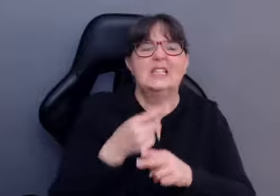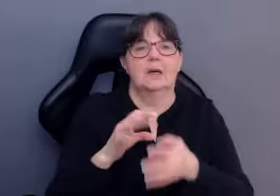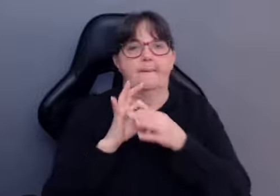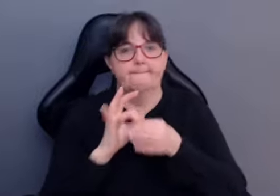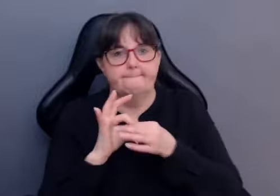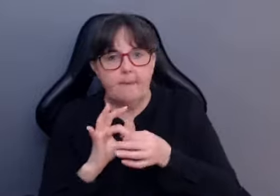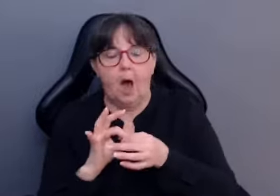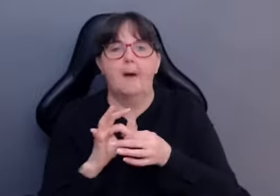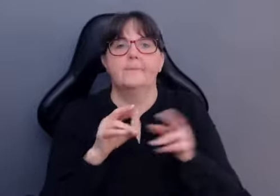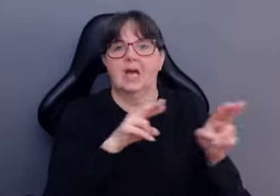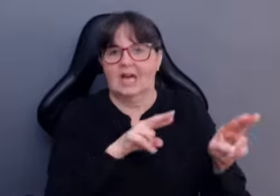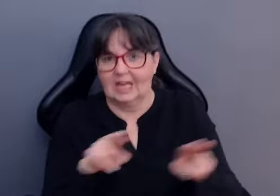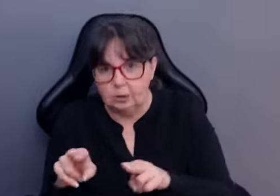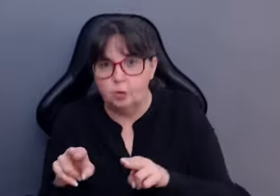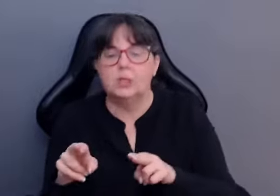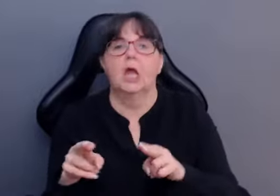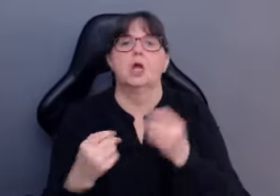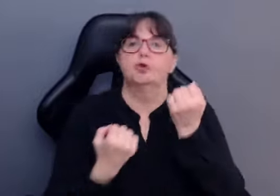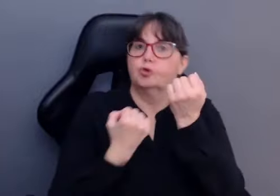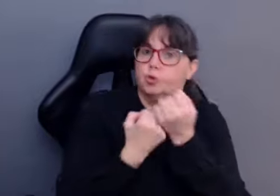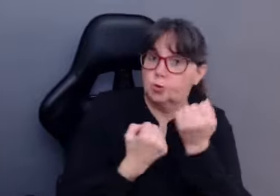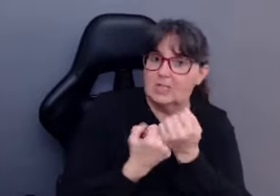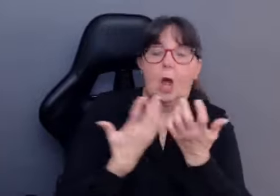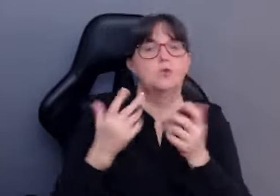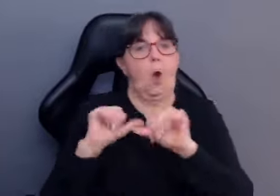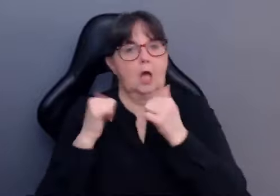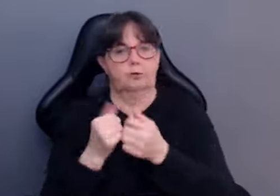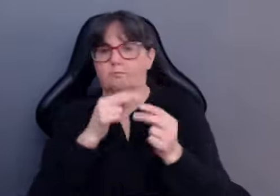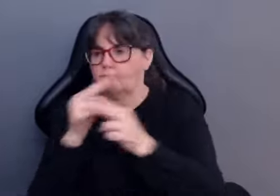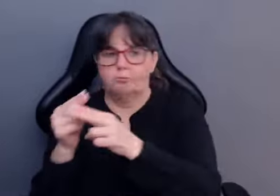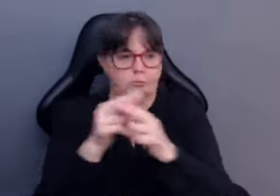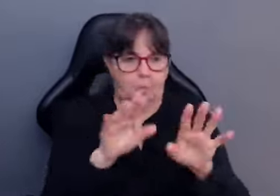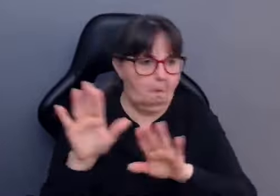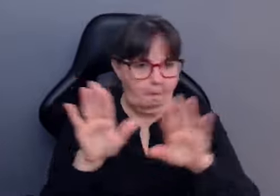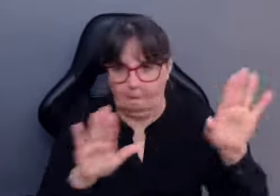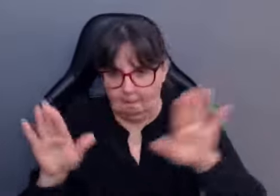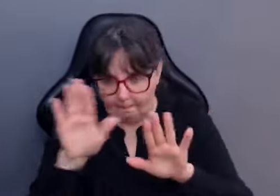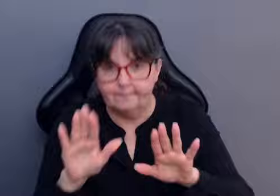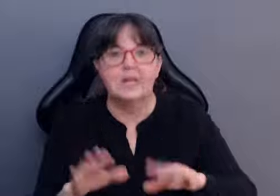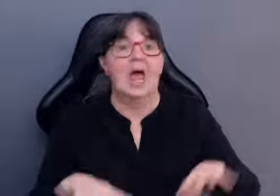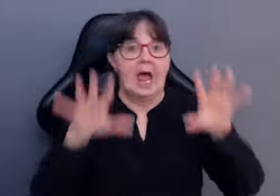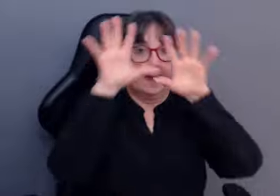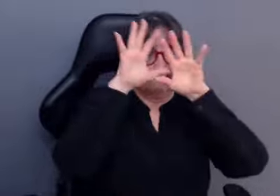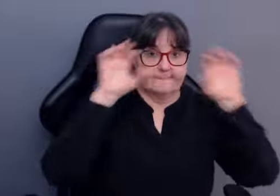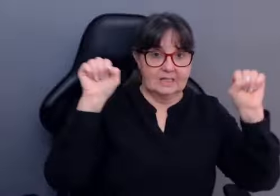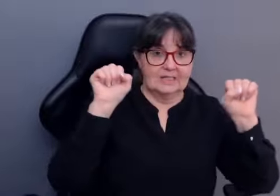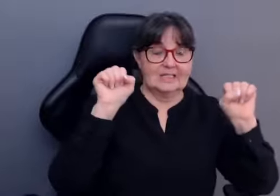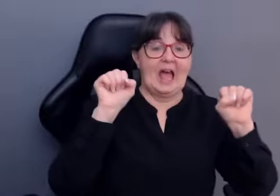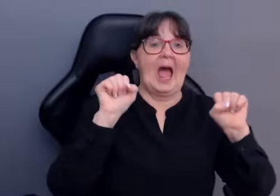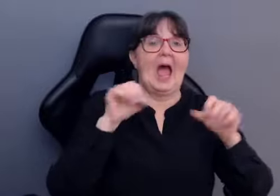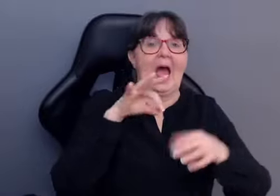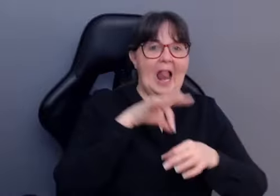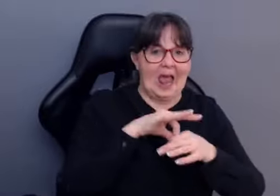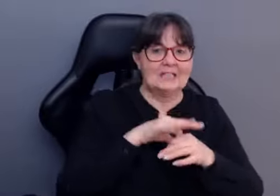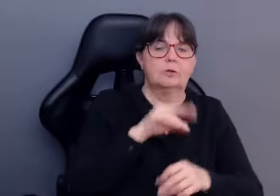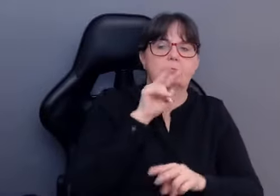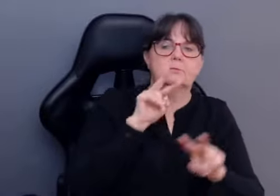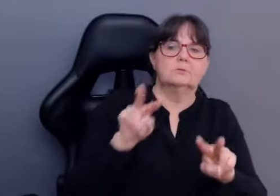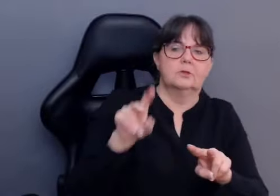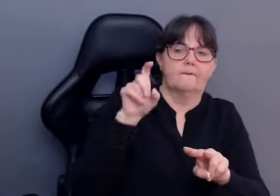soutien et associatifs. Le président d'élection s'assure du respect du nombre minimum requis